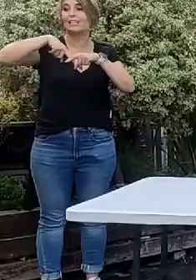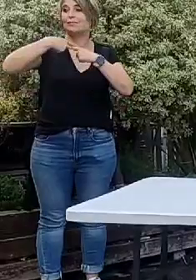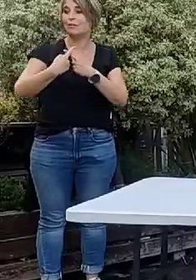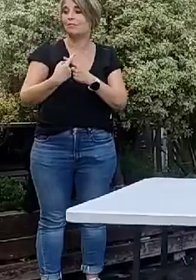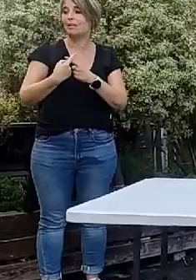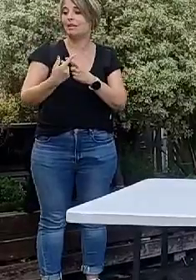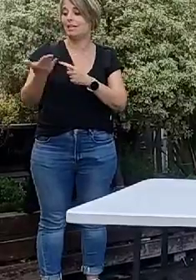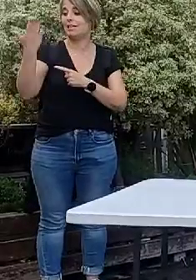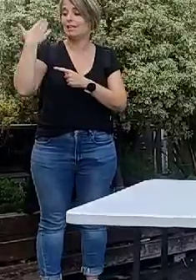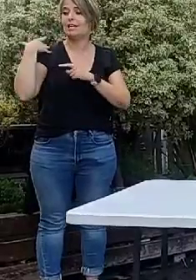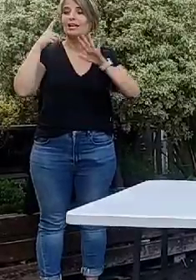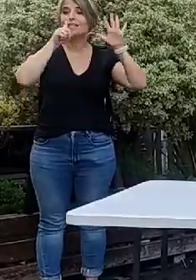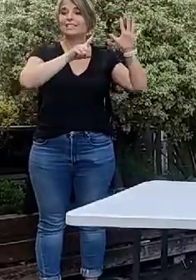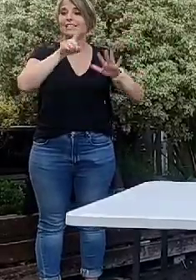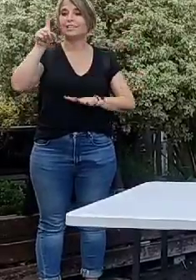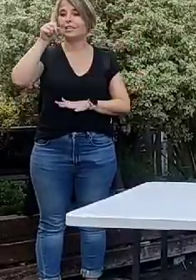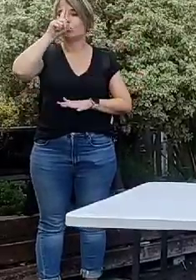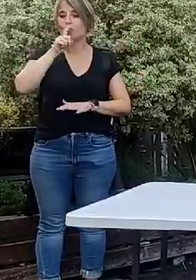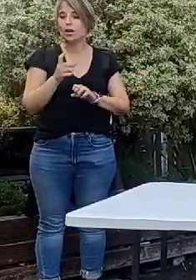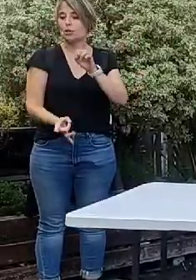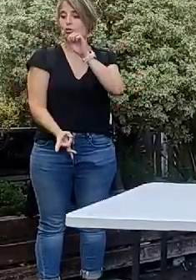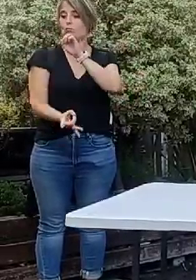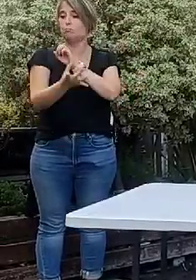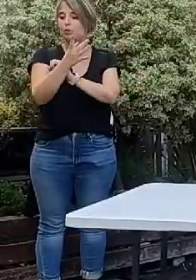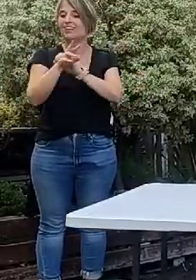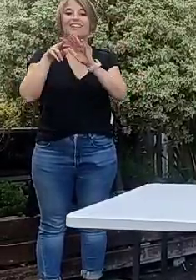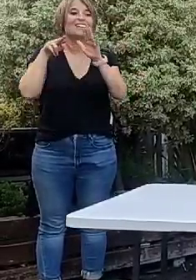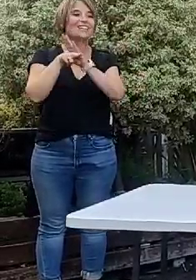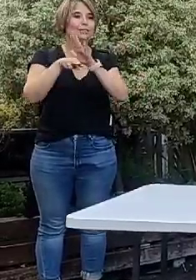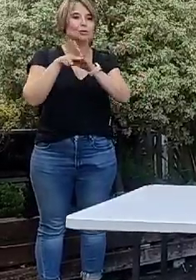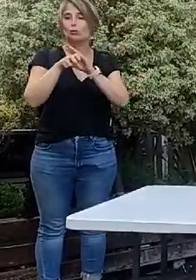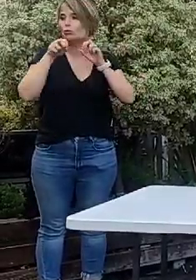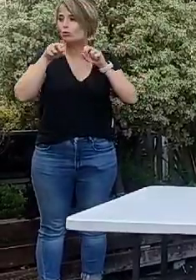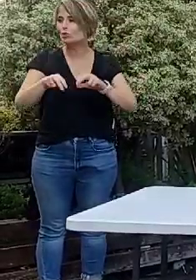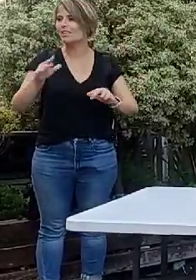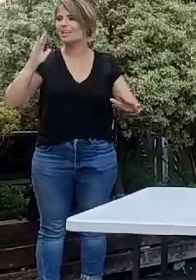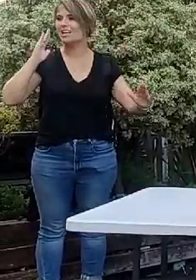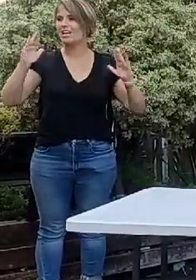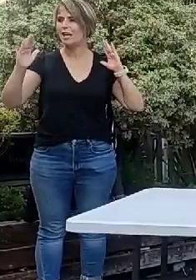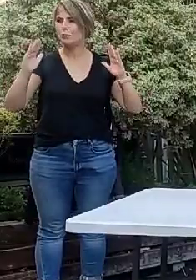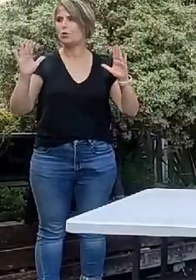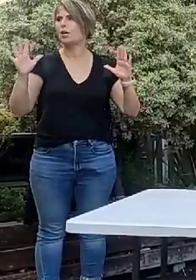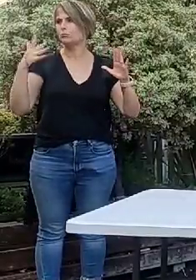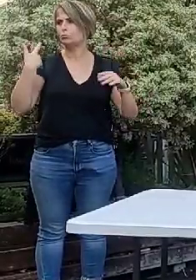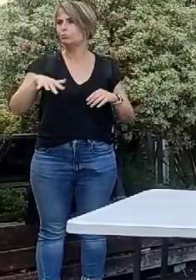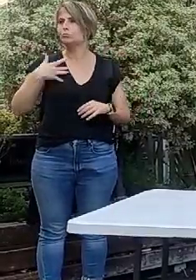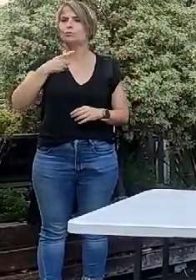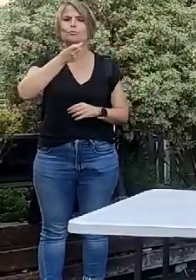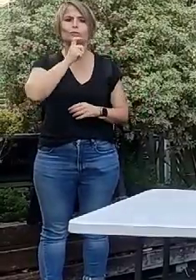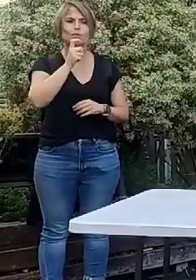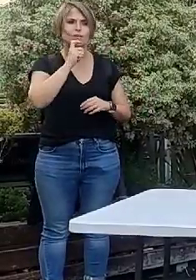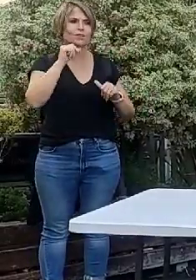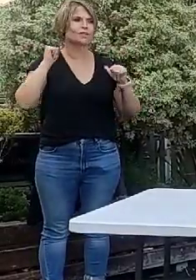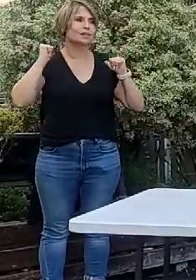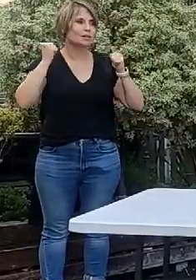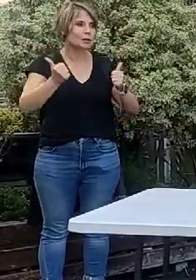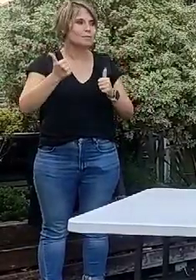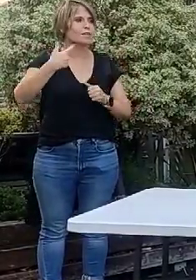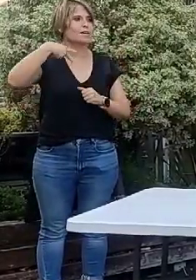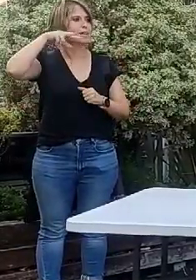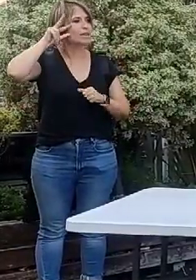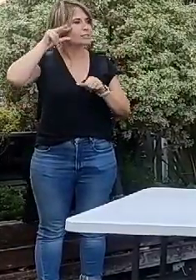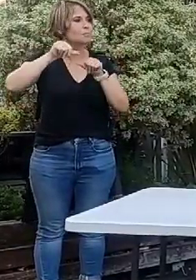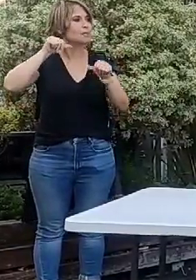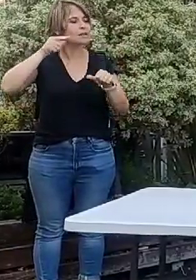61 años, en el año 62, sin recursos, en aquellos años grises, comenzaron esta andadura que